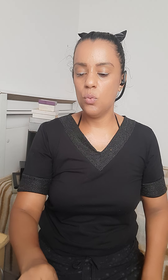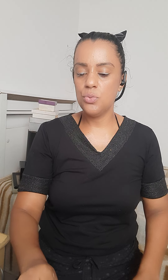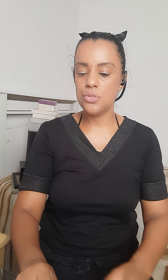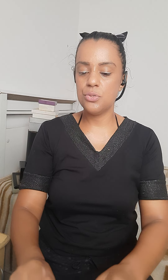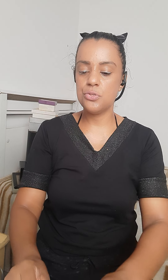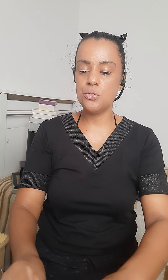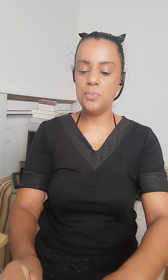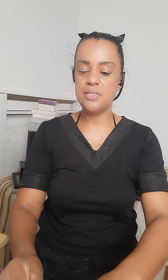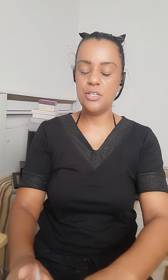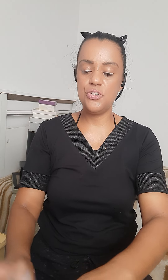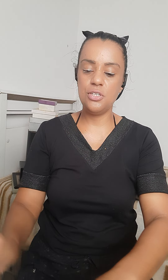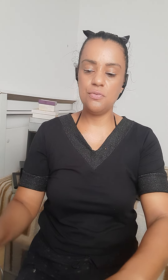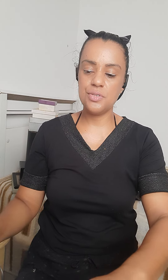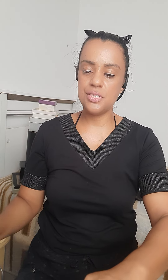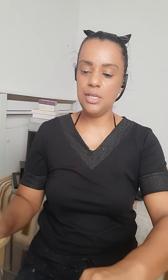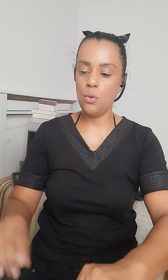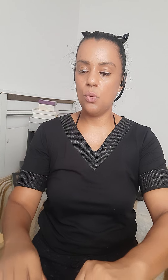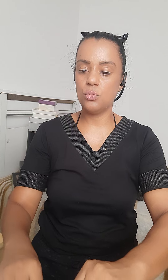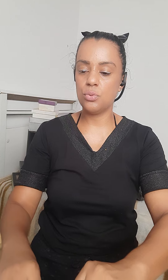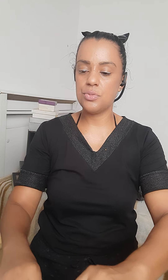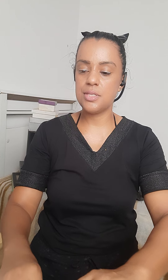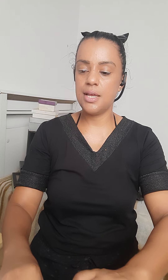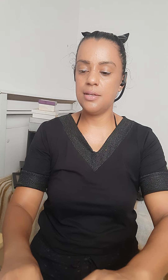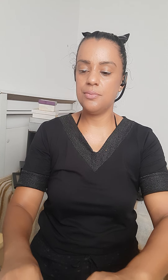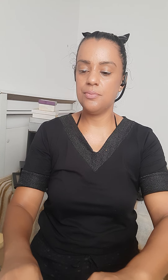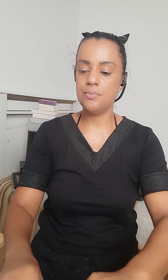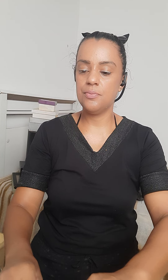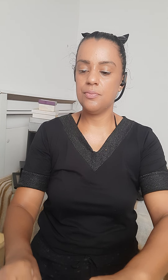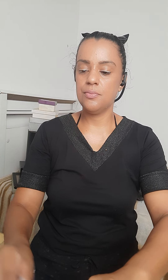alguns substantivos e outros, tá?